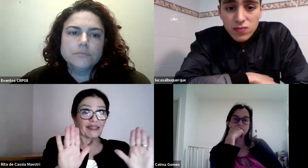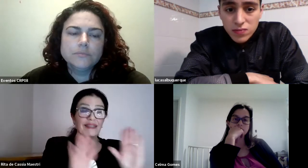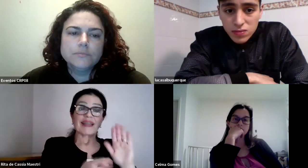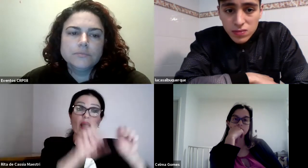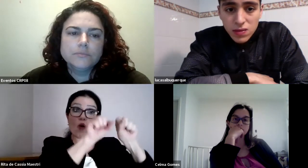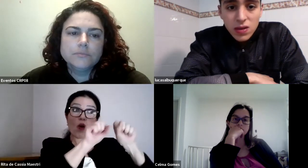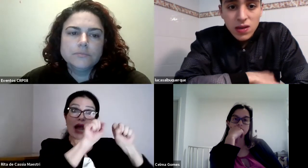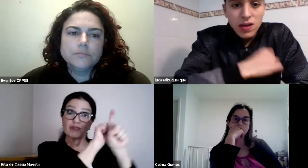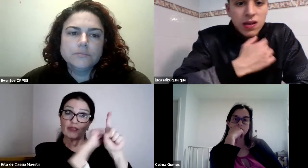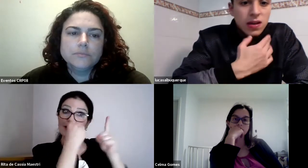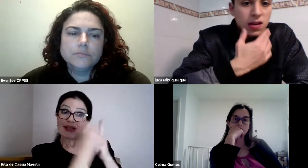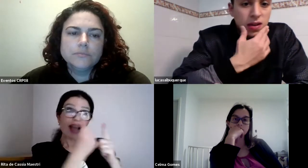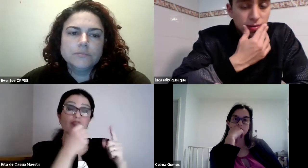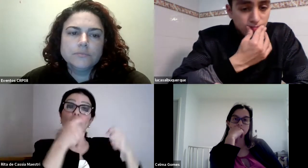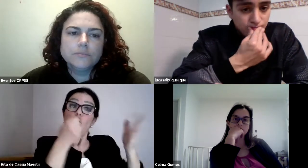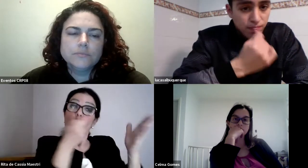auditivo.